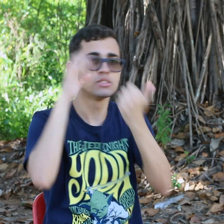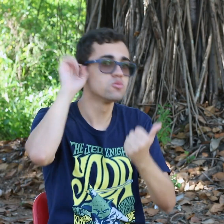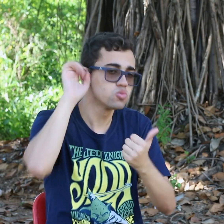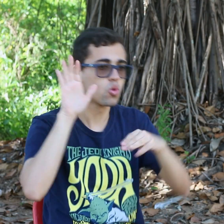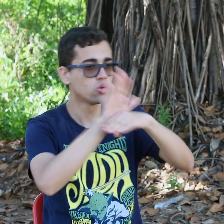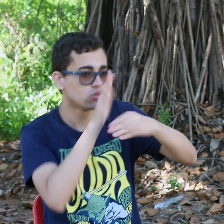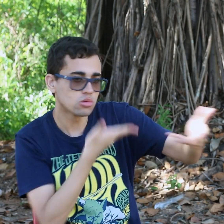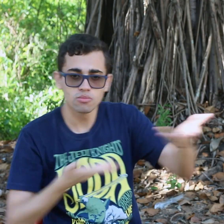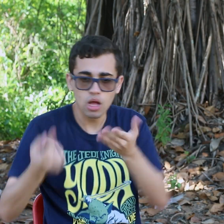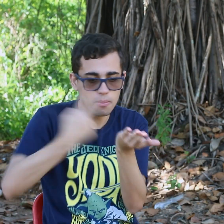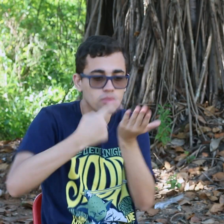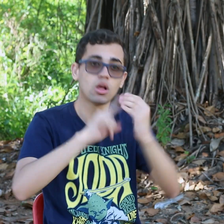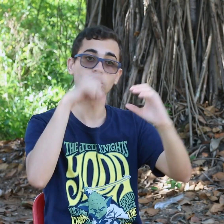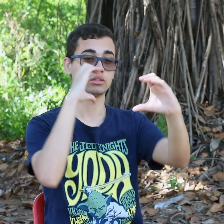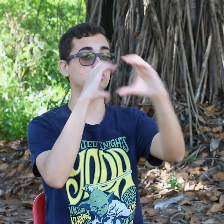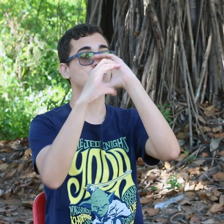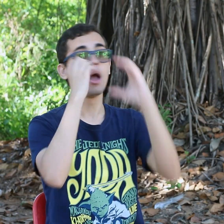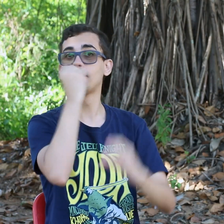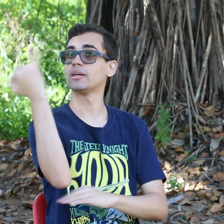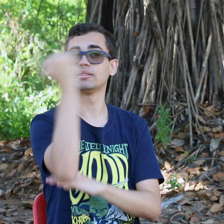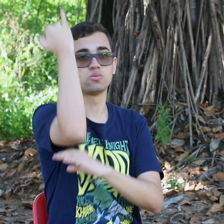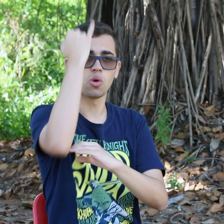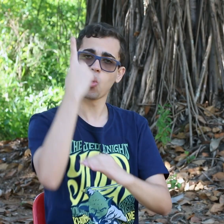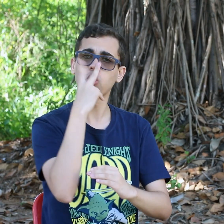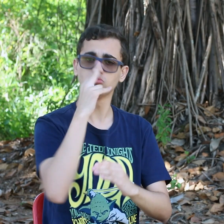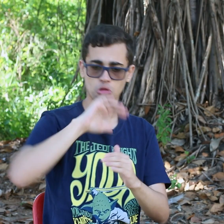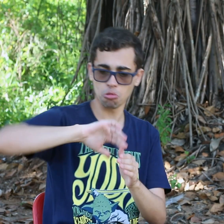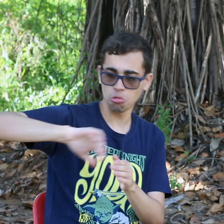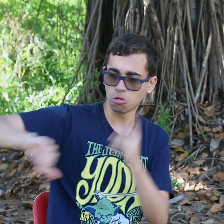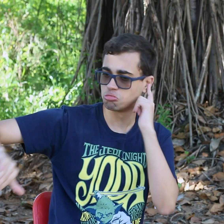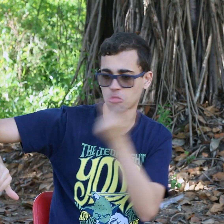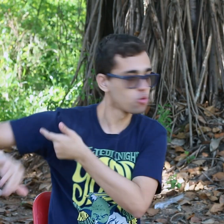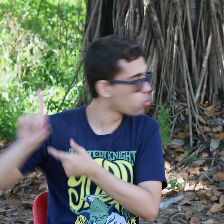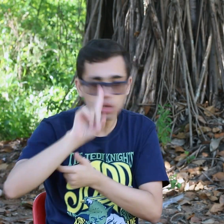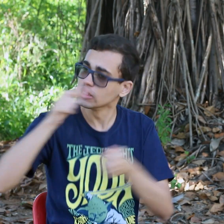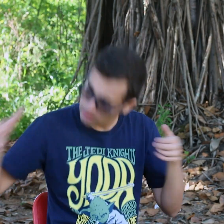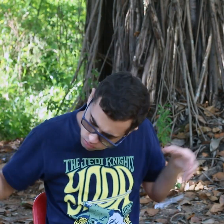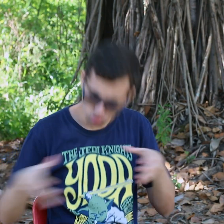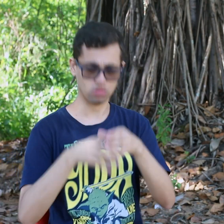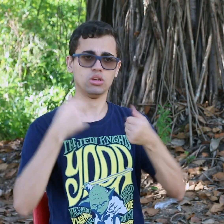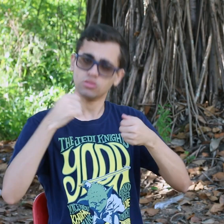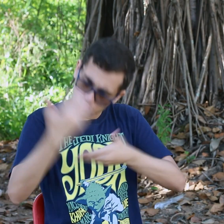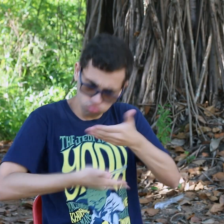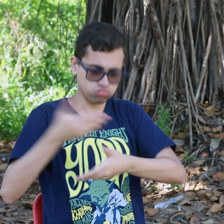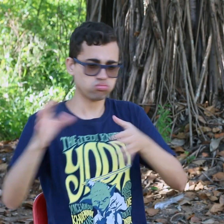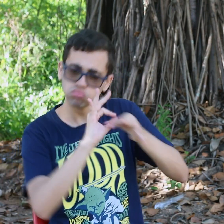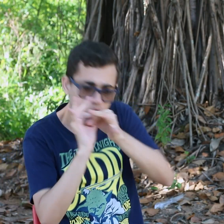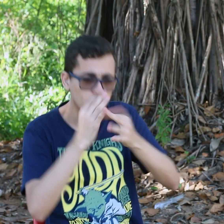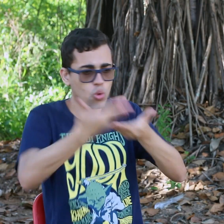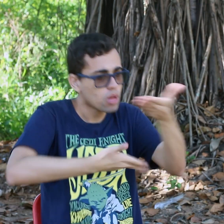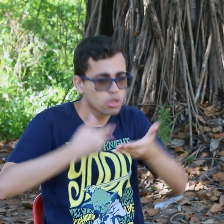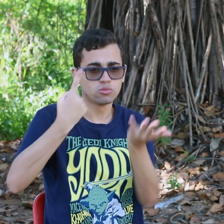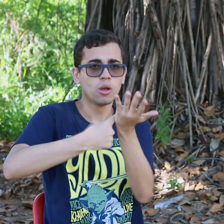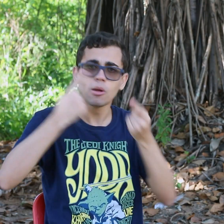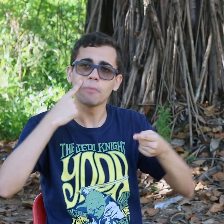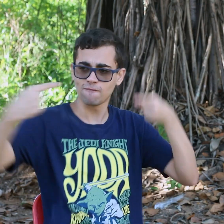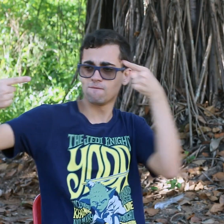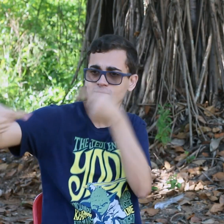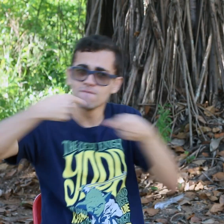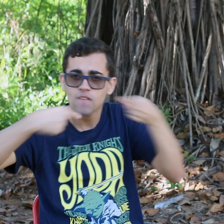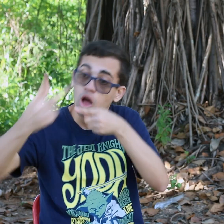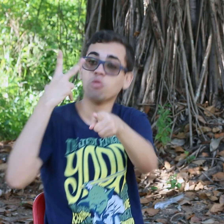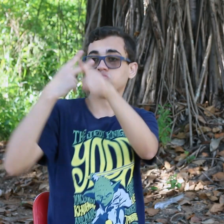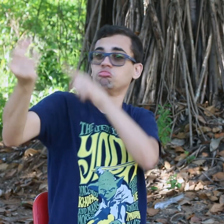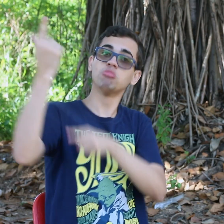nós fomos os Masterchef nesse projeto, e isso é importante para nós, a comunicação não, teve a relação dos ouvintes, os ouvintes